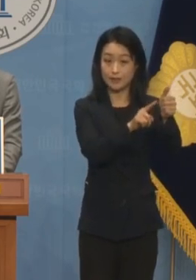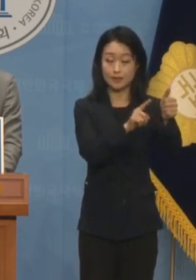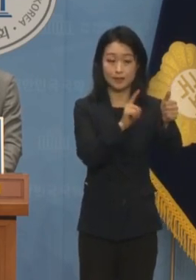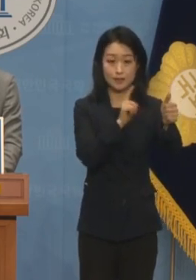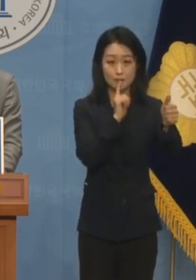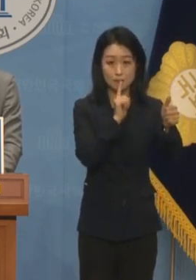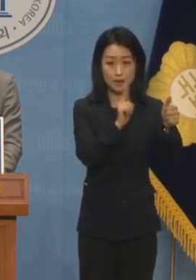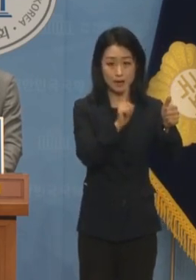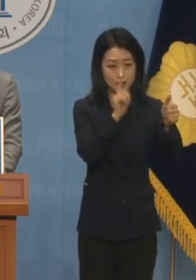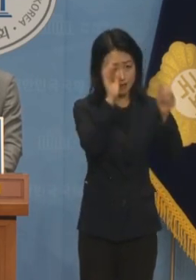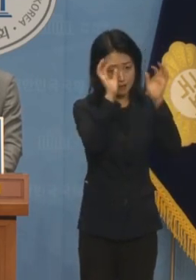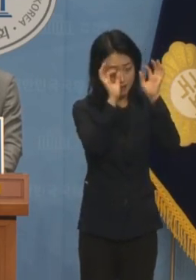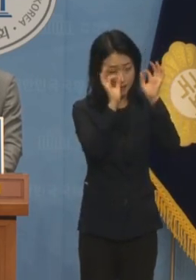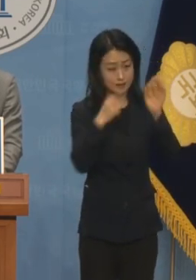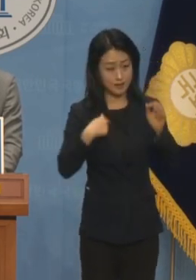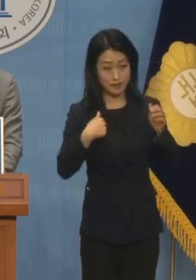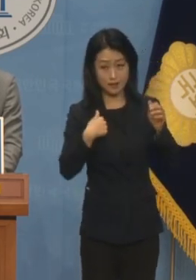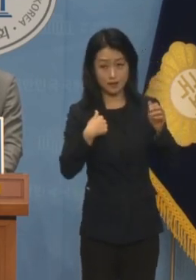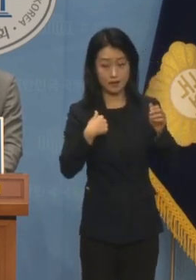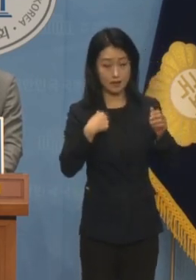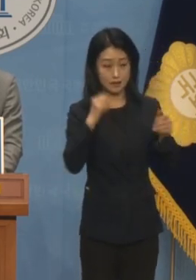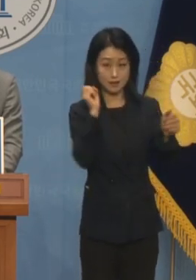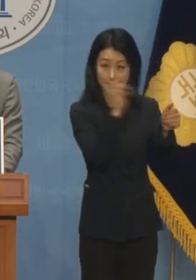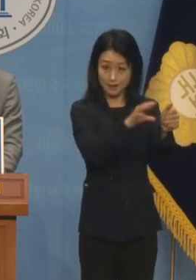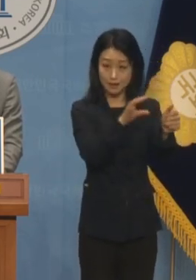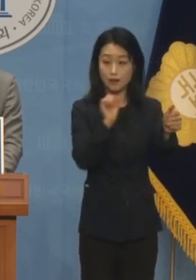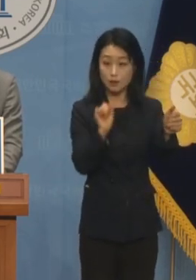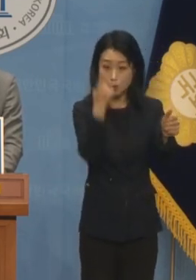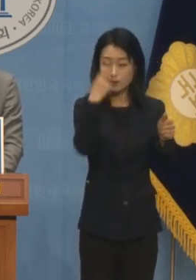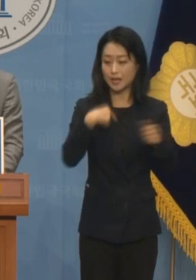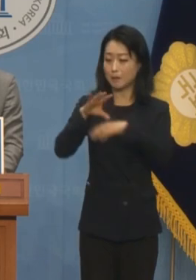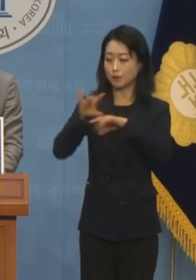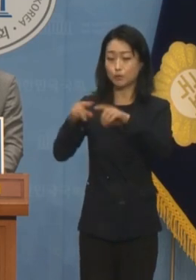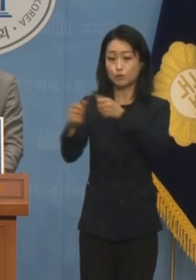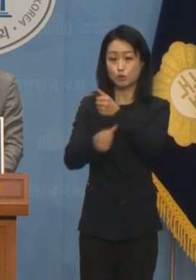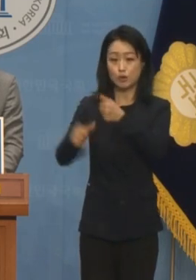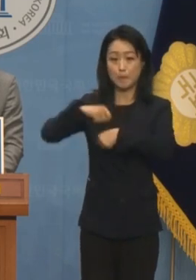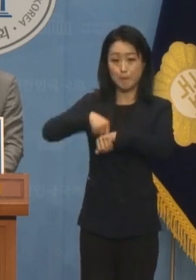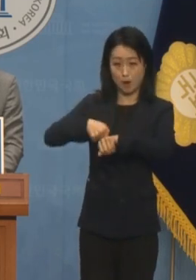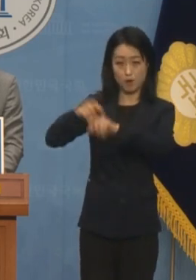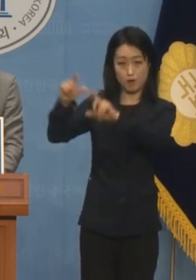발언으로 방송통신위원회와 언론중재위 등에